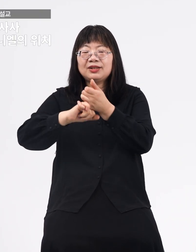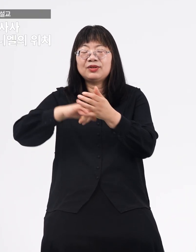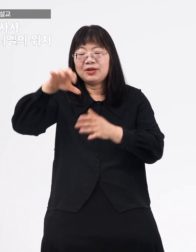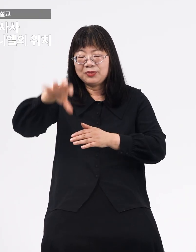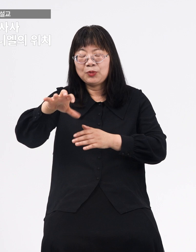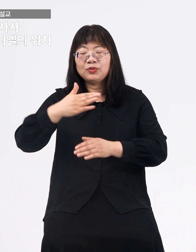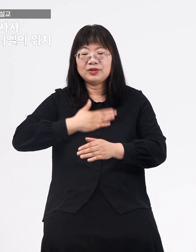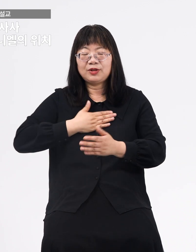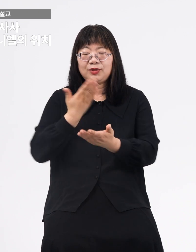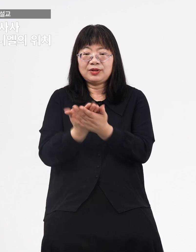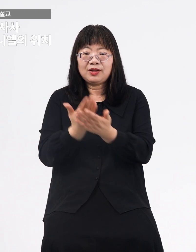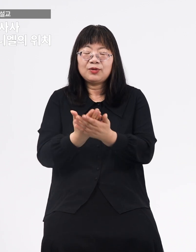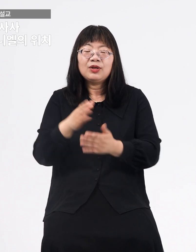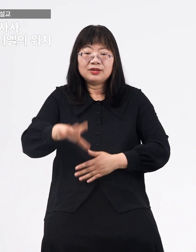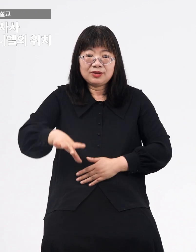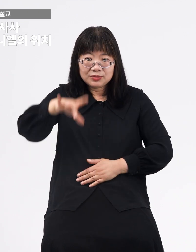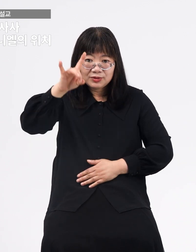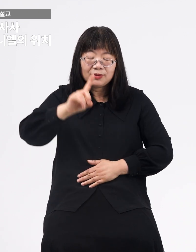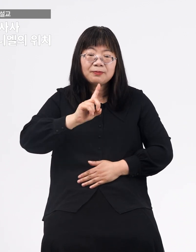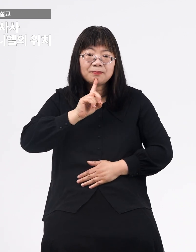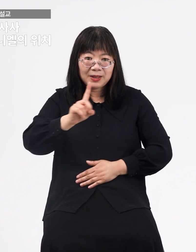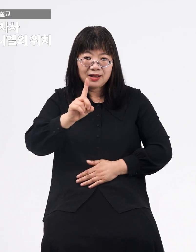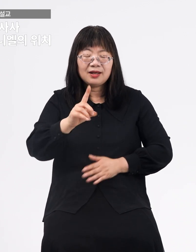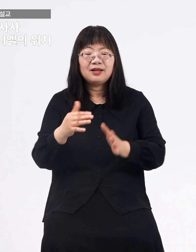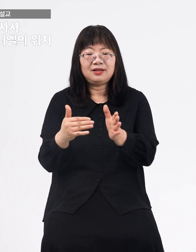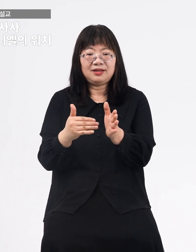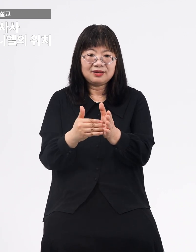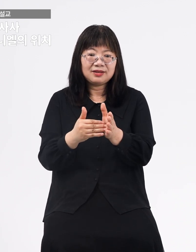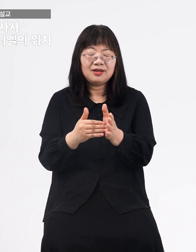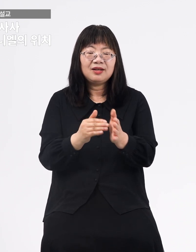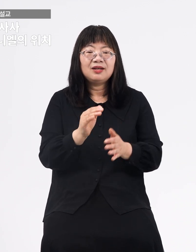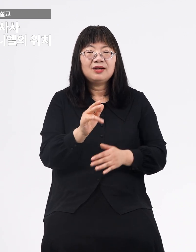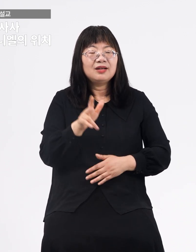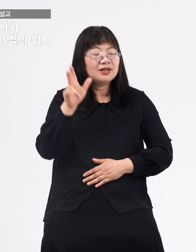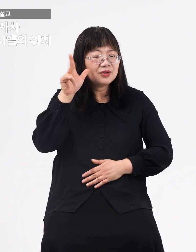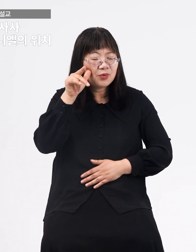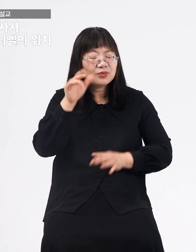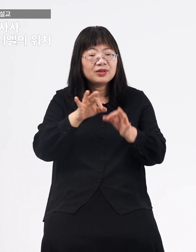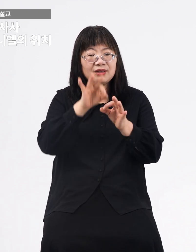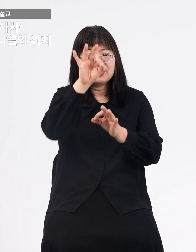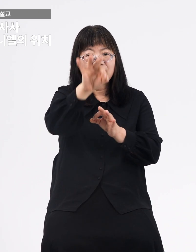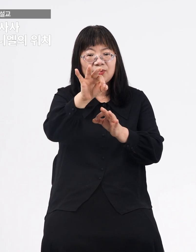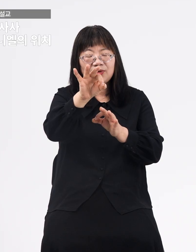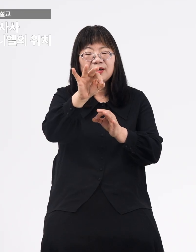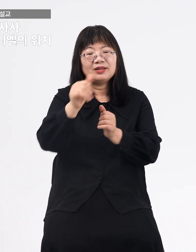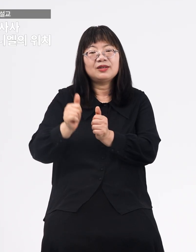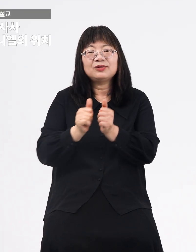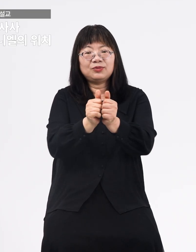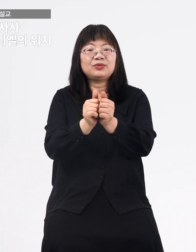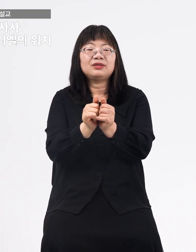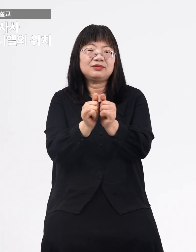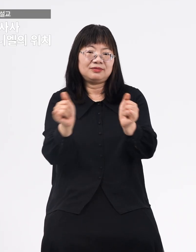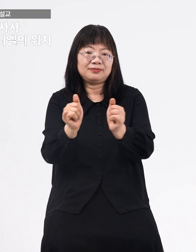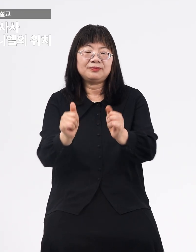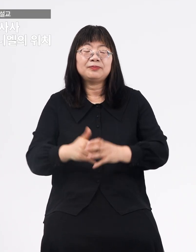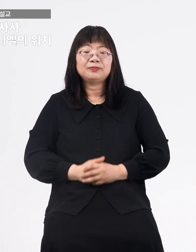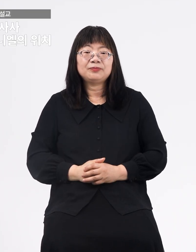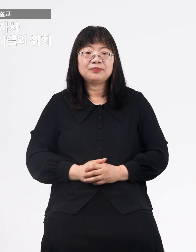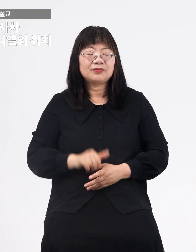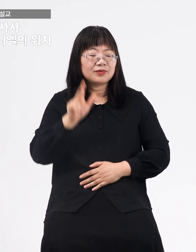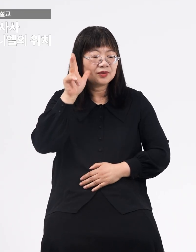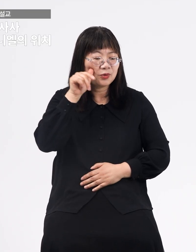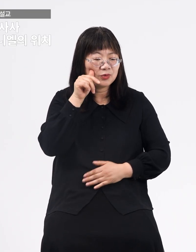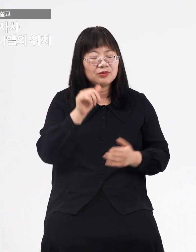달라고 최초로 말했던 여호수아의 영원한 동지였습니다.